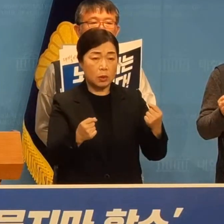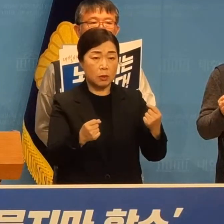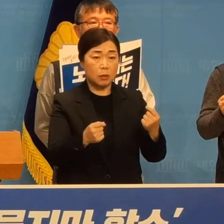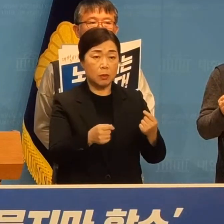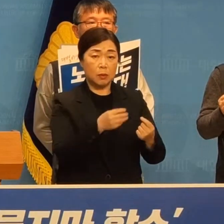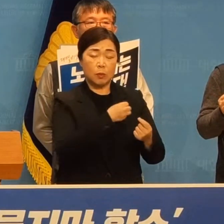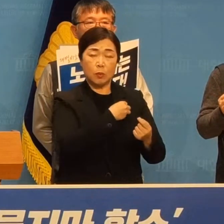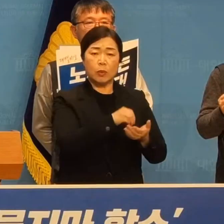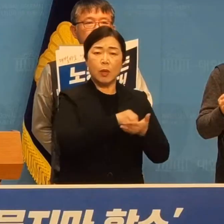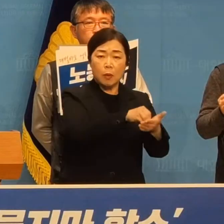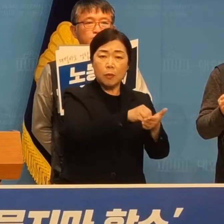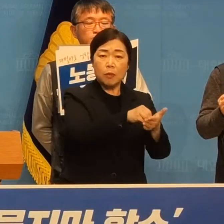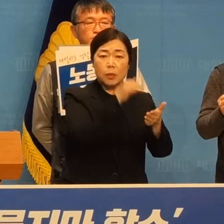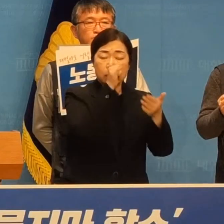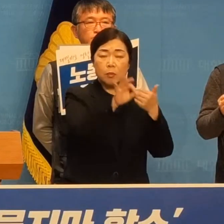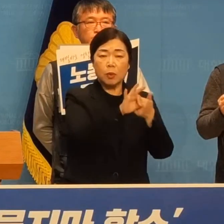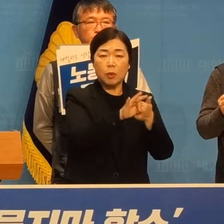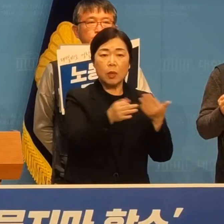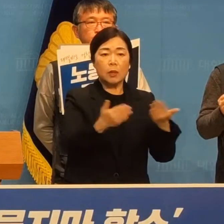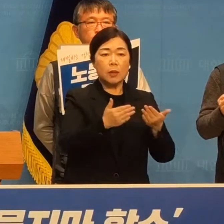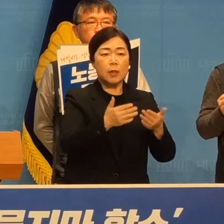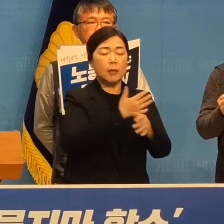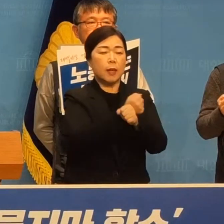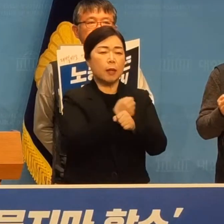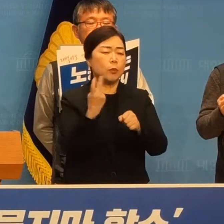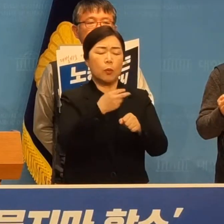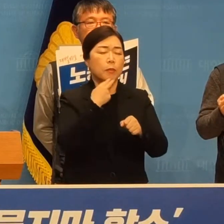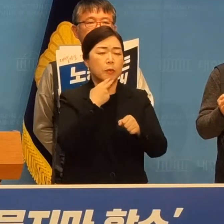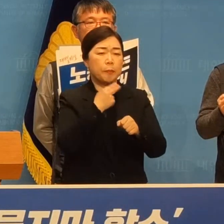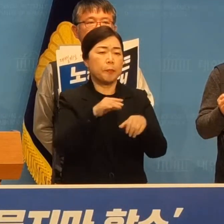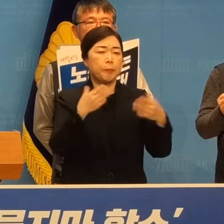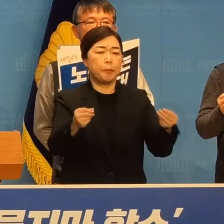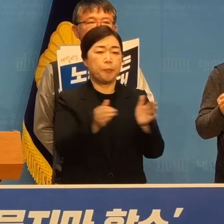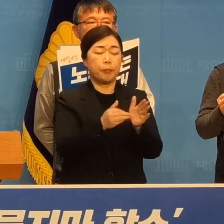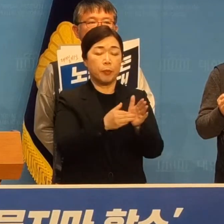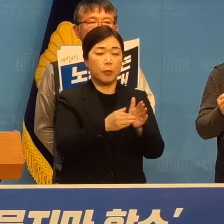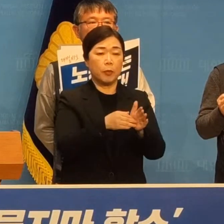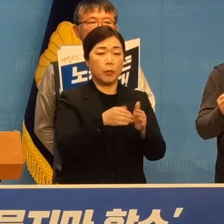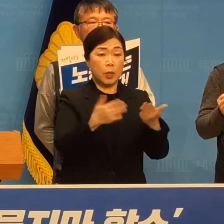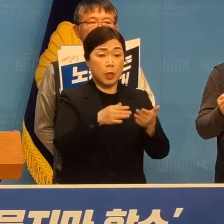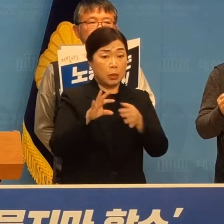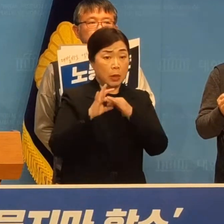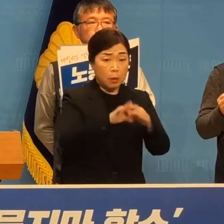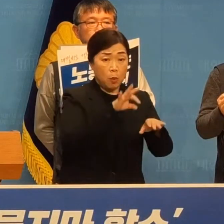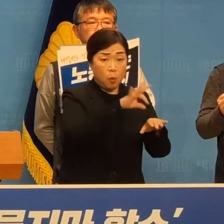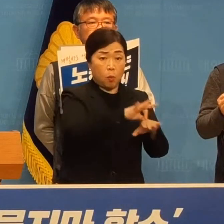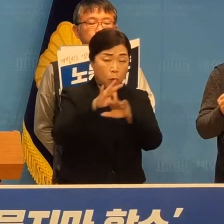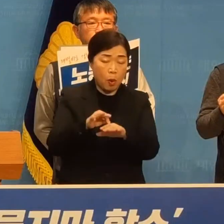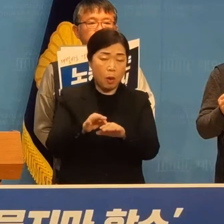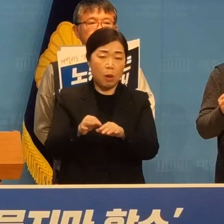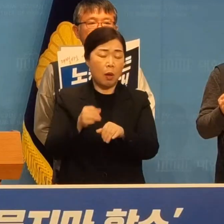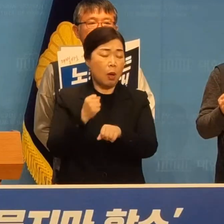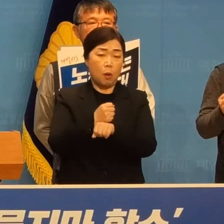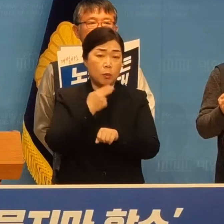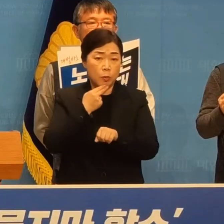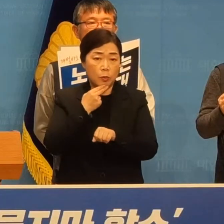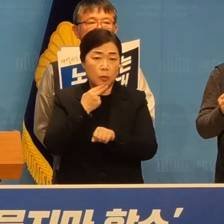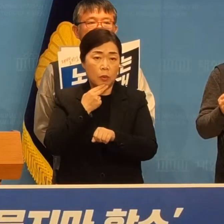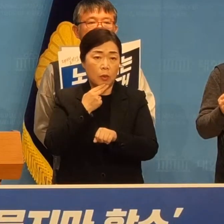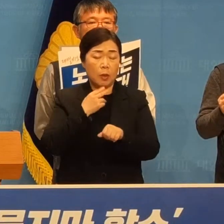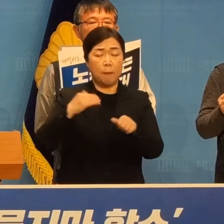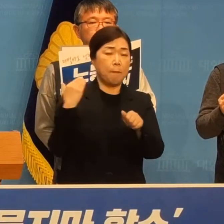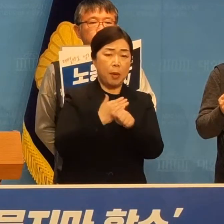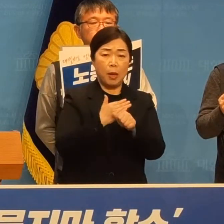폐업되고 고용승계가 거부되면서 모두 해고되고 있습니다. 만약에 검찰이 제대로 수사를 한다면